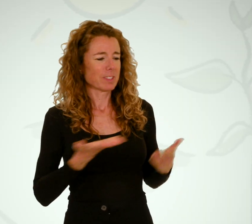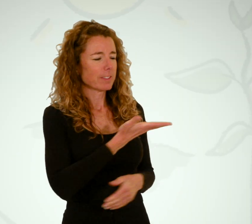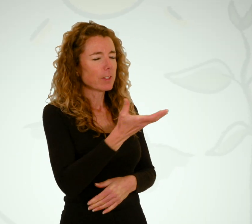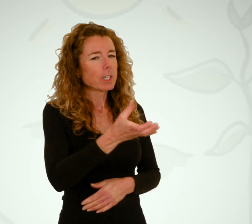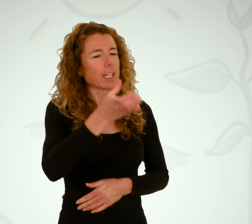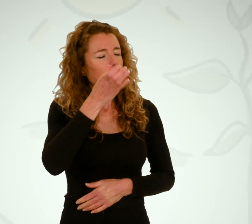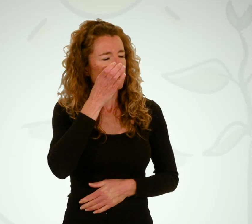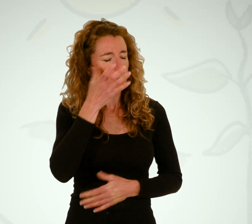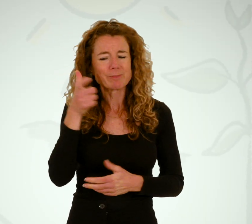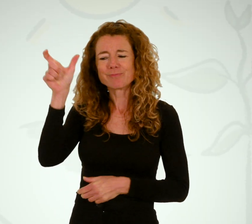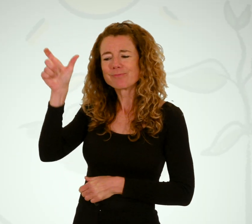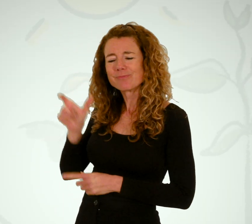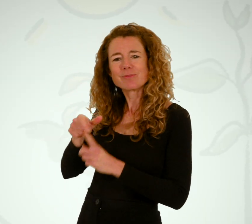Écoutez donc ce que l'histoire du semeur veut dire.